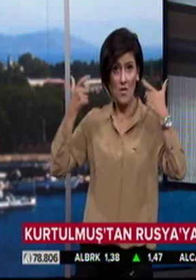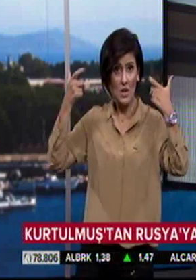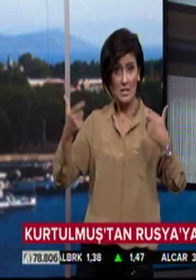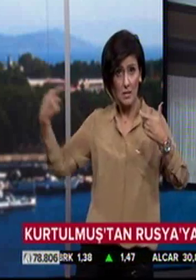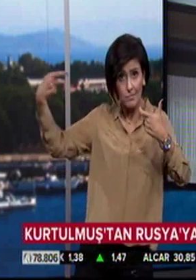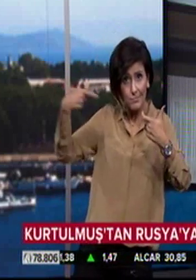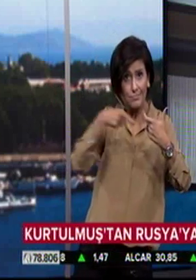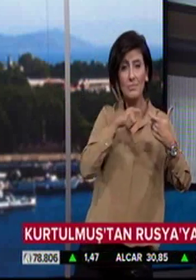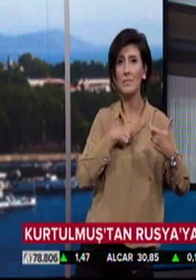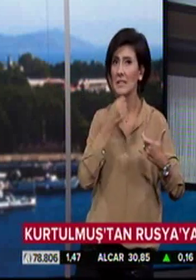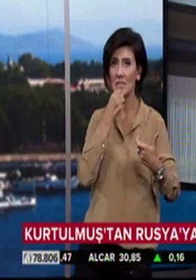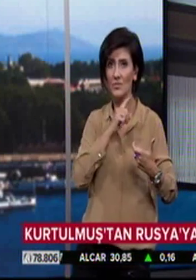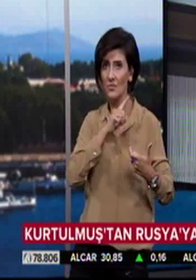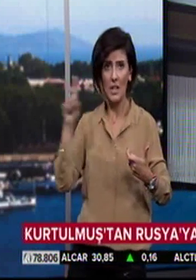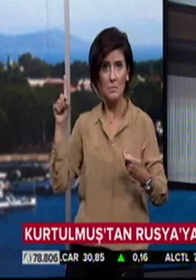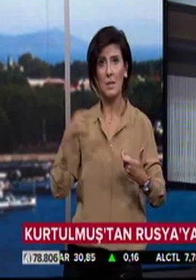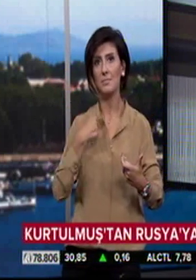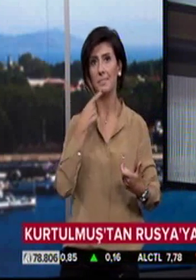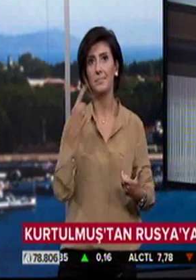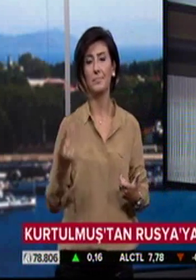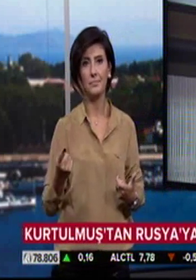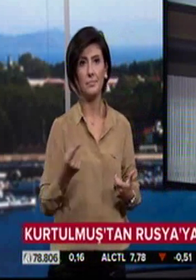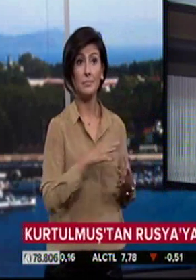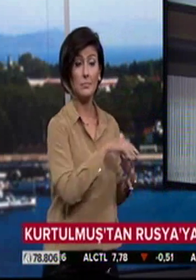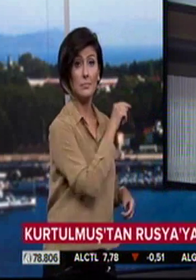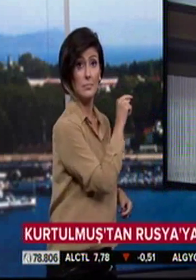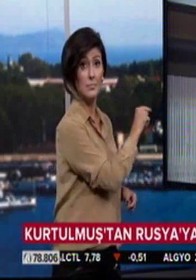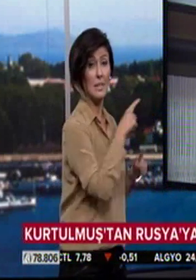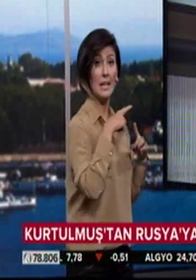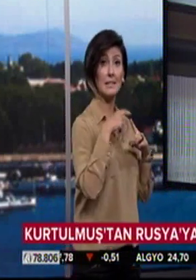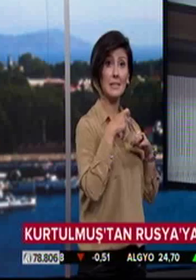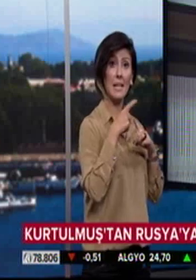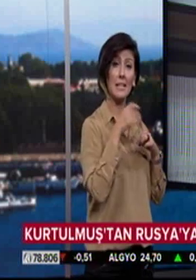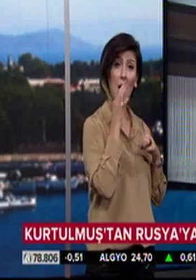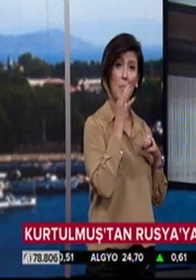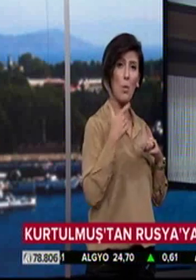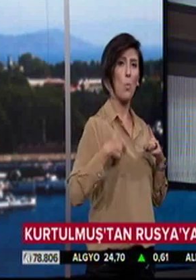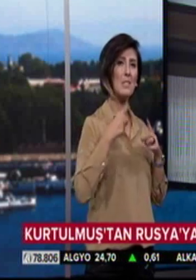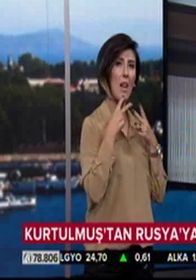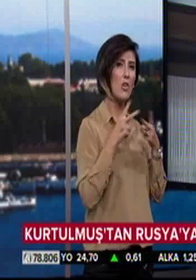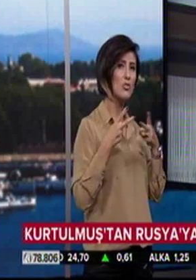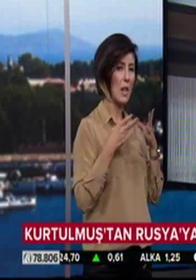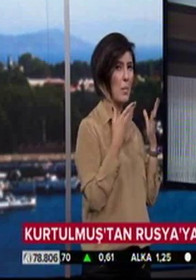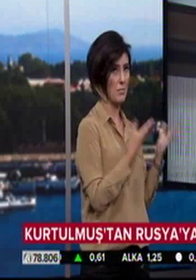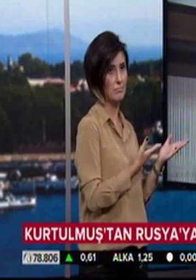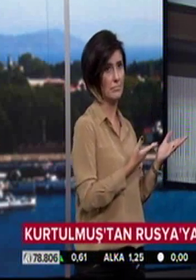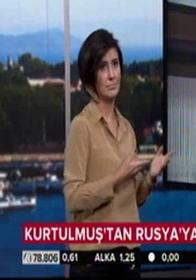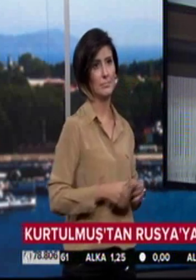ihlaline müsaade edilemeyeceğini vurguladı. Numan Kurtulmuş, TRT Haber'e özel açıklamalarda